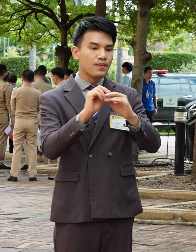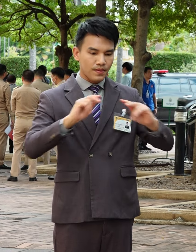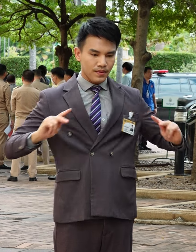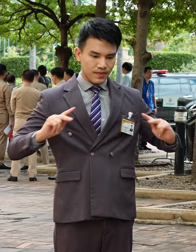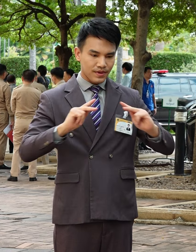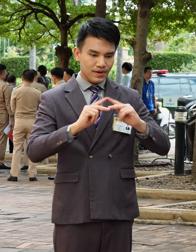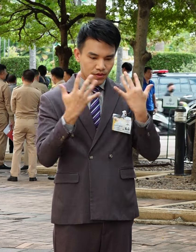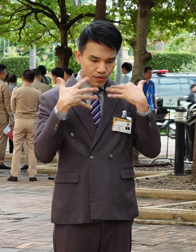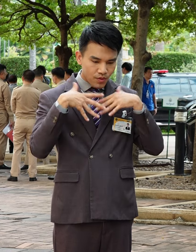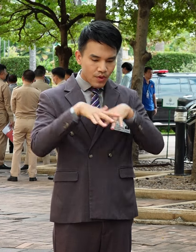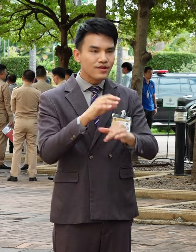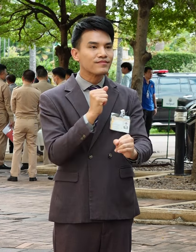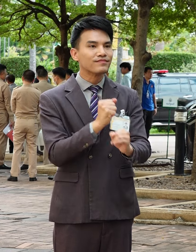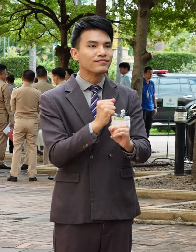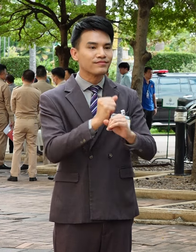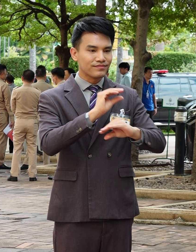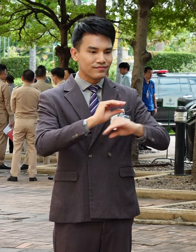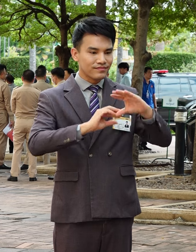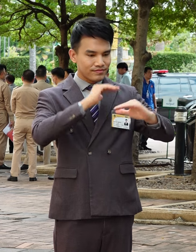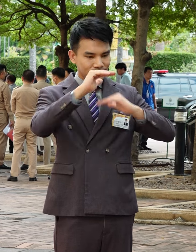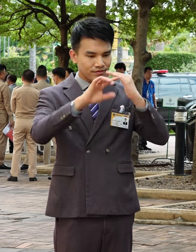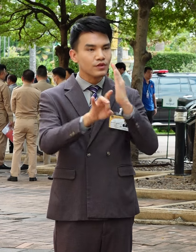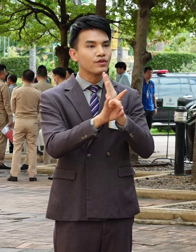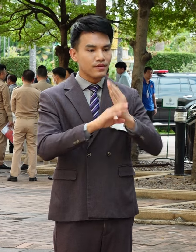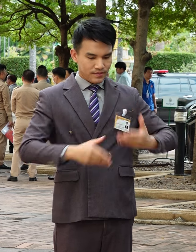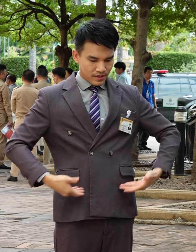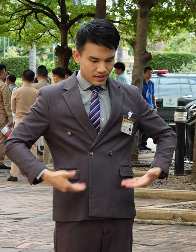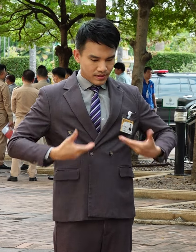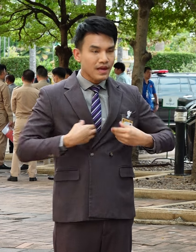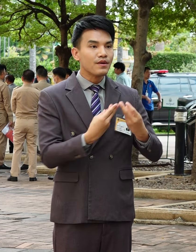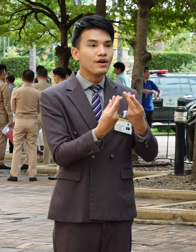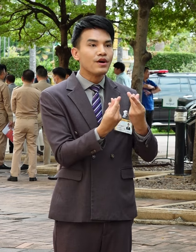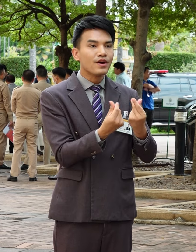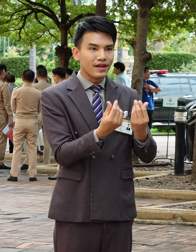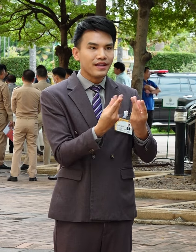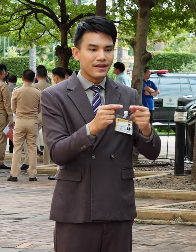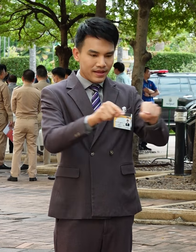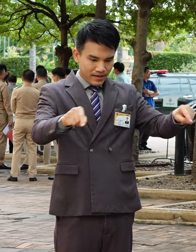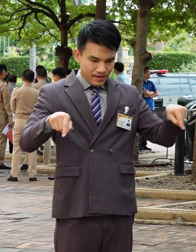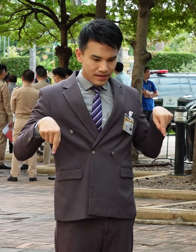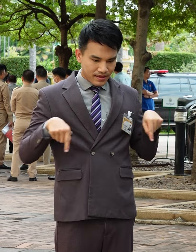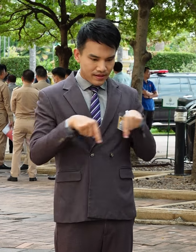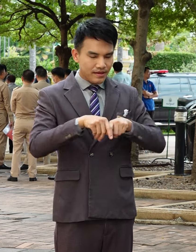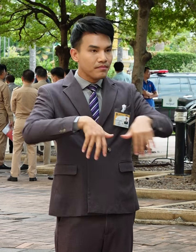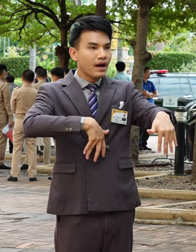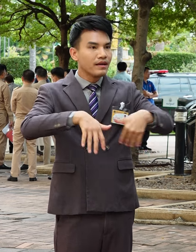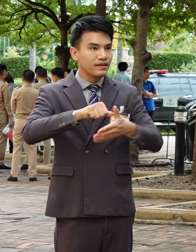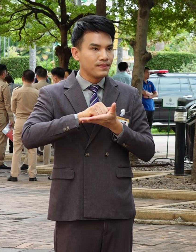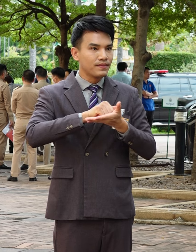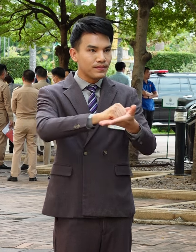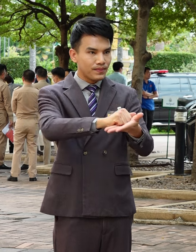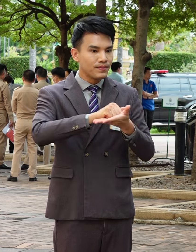ทรวงได้มีส่วนร่วมด้วยก็คือโครงการพัฒนาคุณภาพชีวิตและที่ดินทำกินให้กับพี่น้องประชาชนนะครับรวมถึง